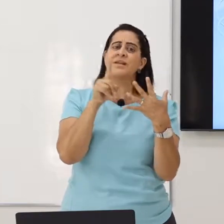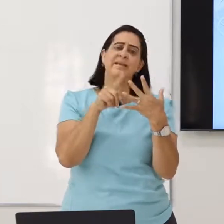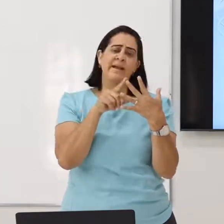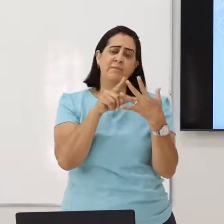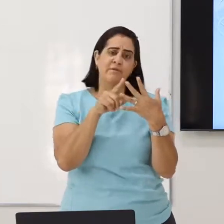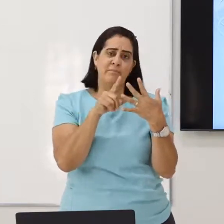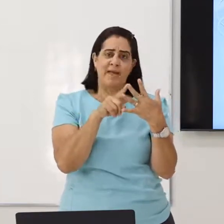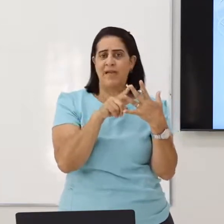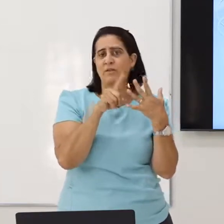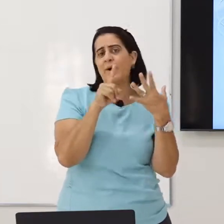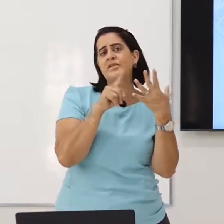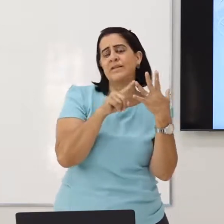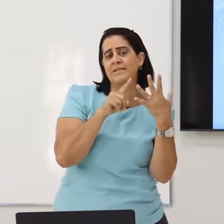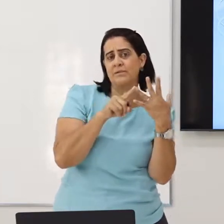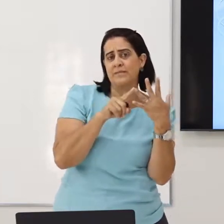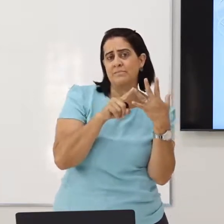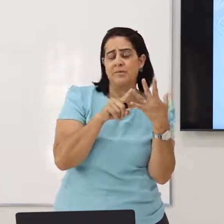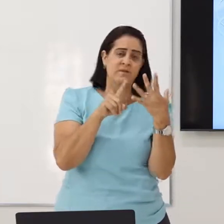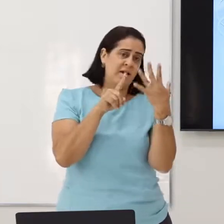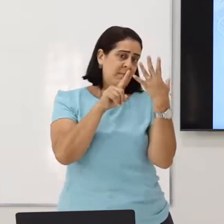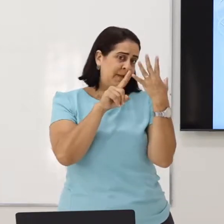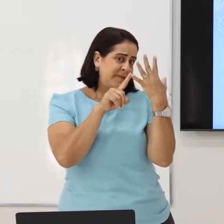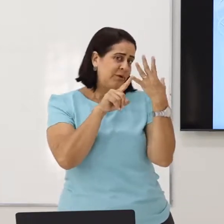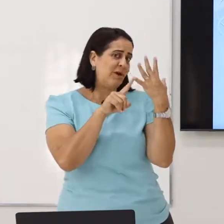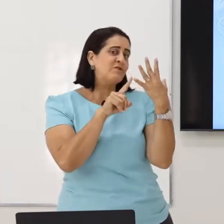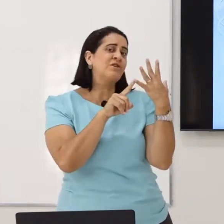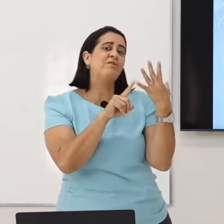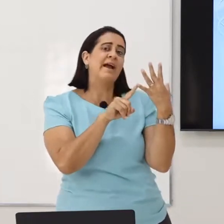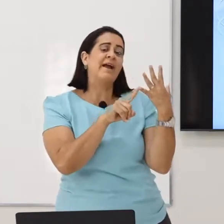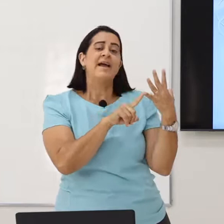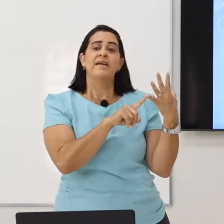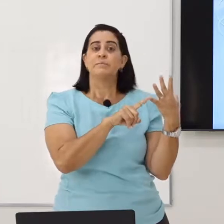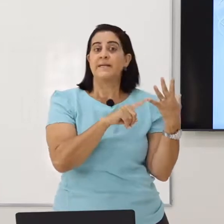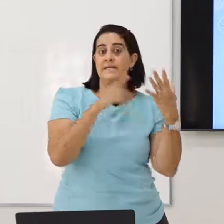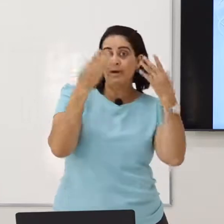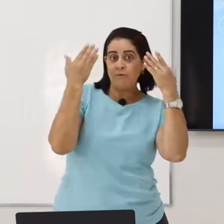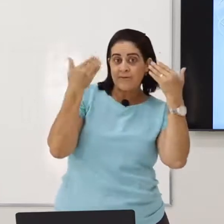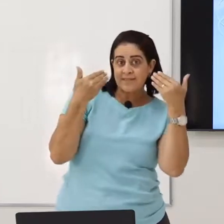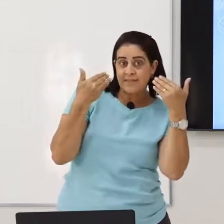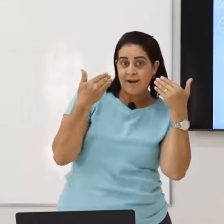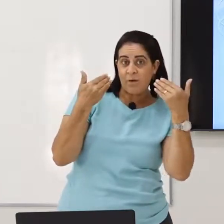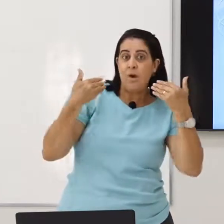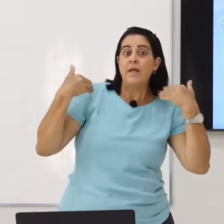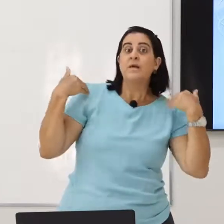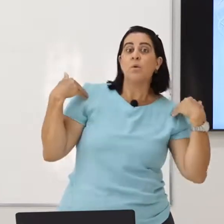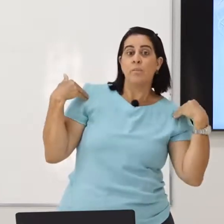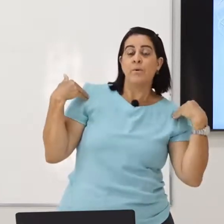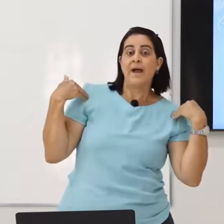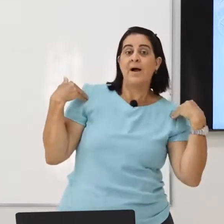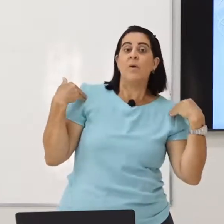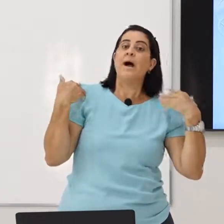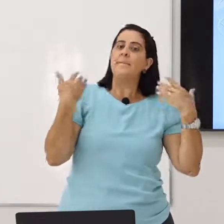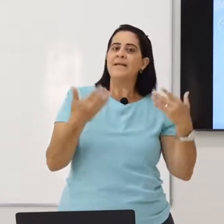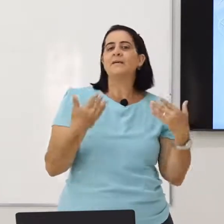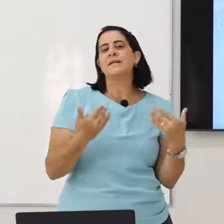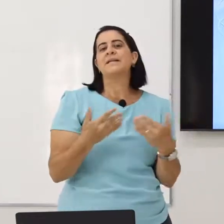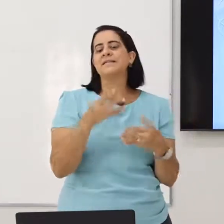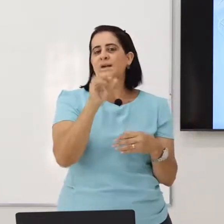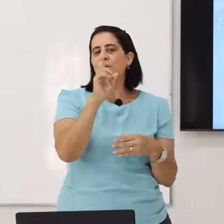ele tem movimento, qual a direção das mãos. Mas se eu não tiver expressão facial e corporal, a minha interpretação